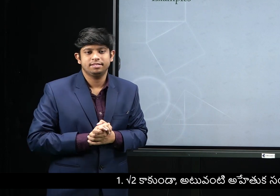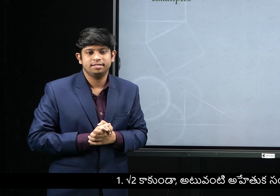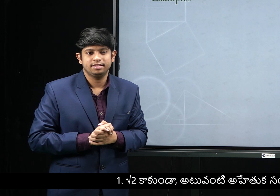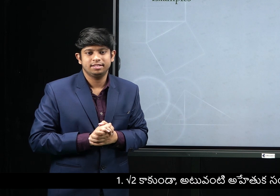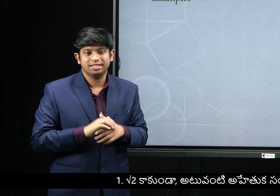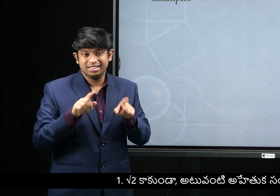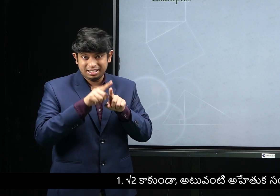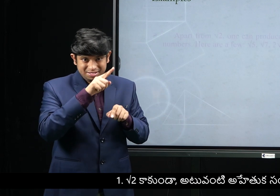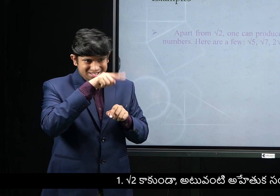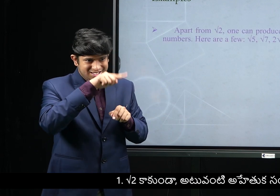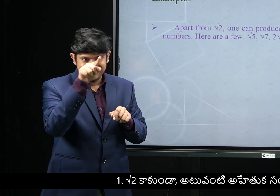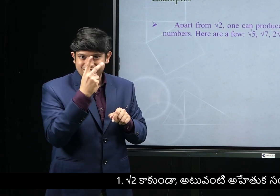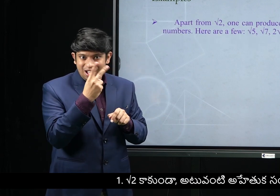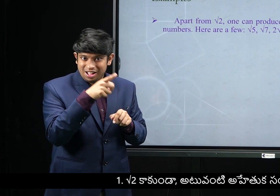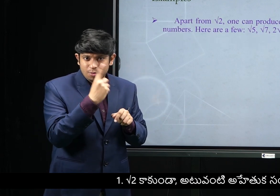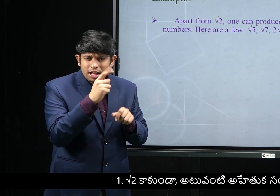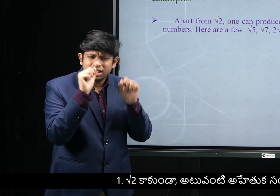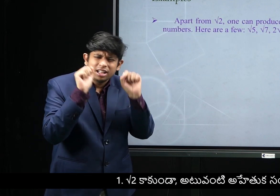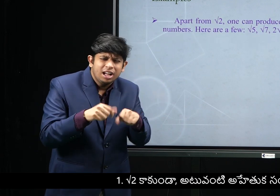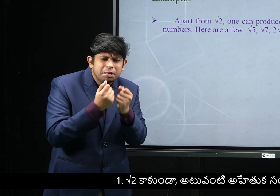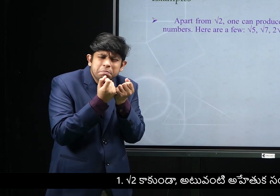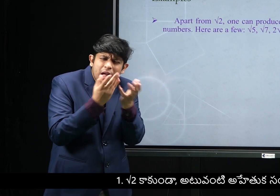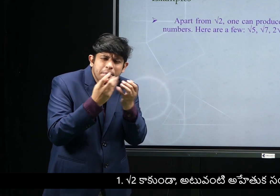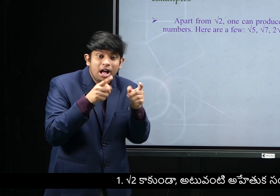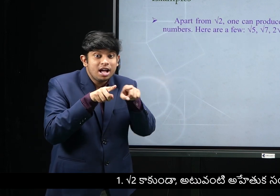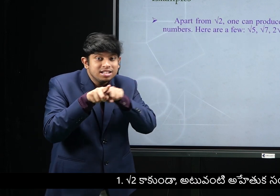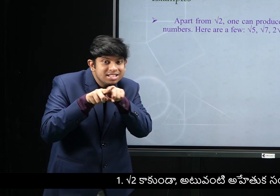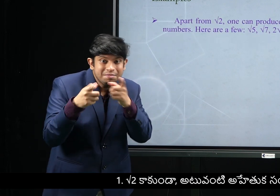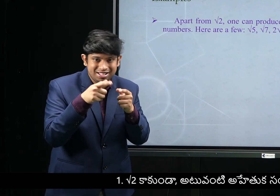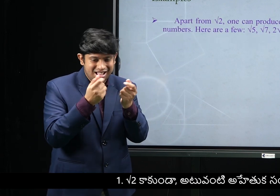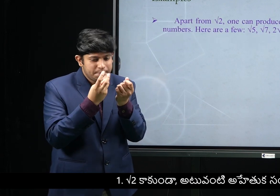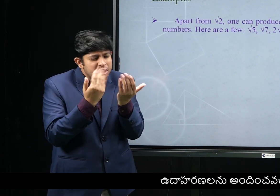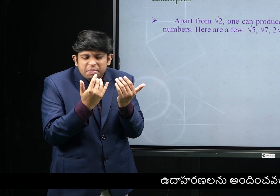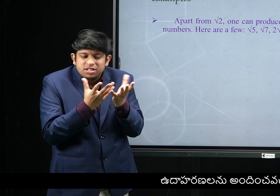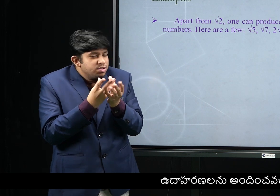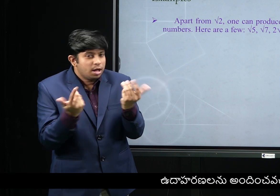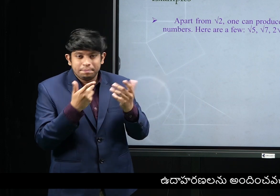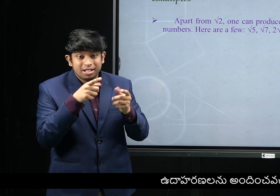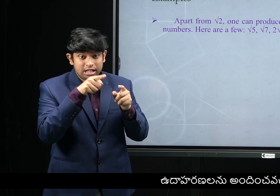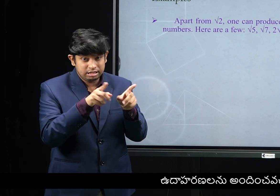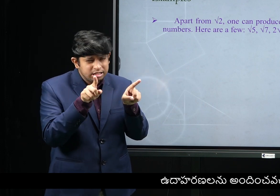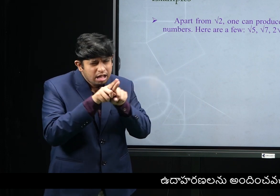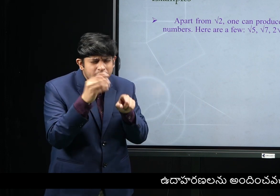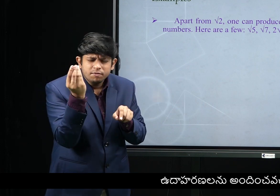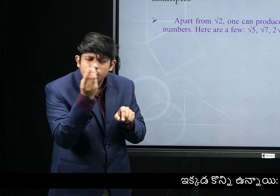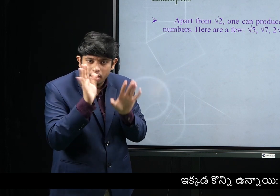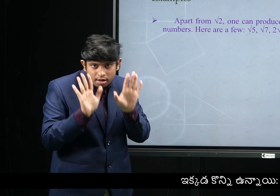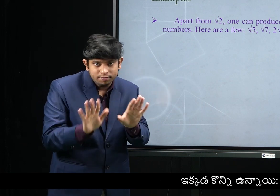1. √2 కాకుండా అటువంటి అహేతుక సంఖ్యలకు అనేక ఉదాహరణలు అందించవచ్చు. ఇక్కడ కొన్ని